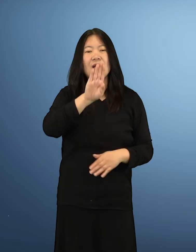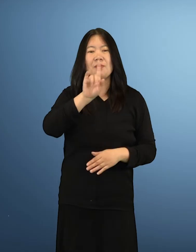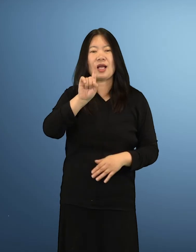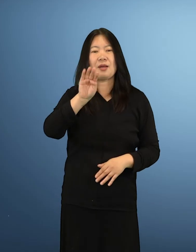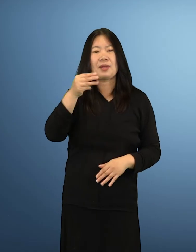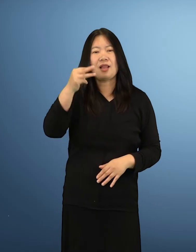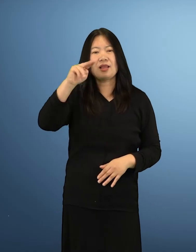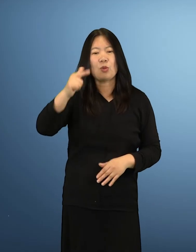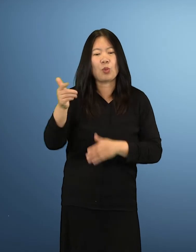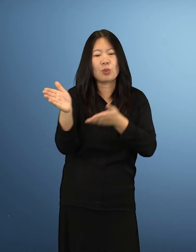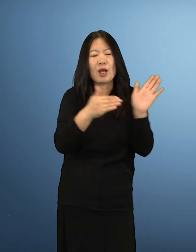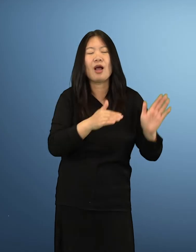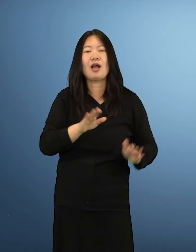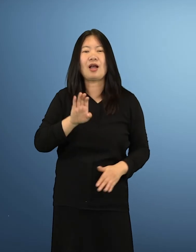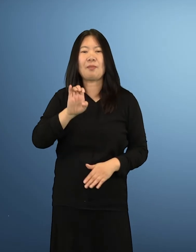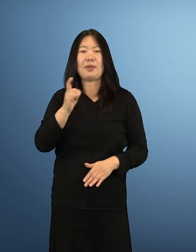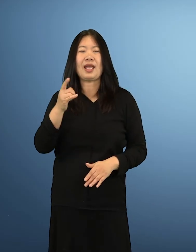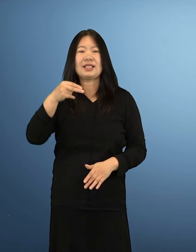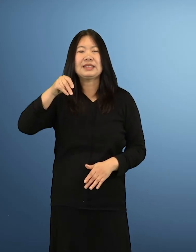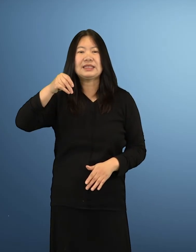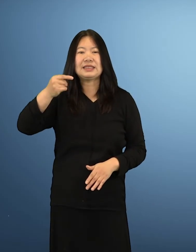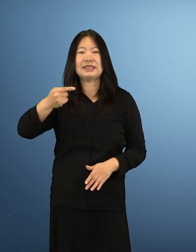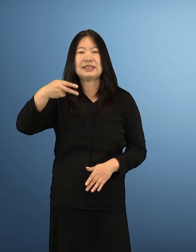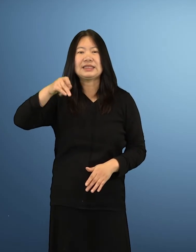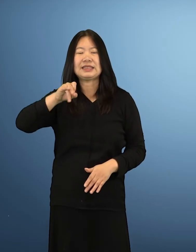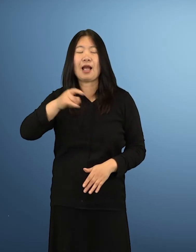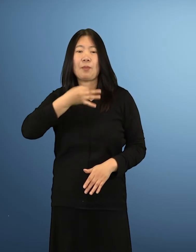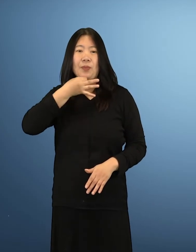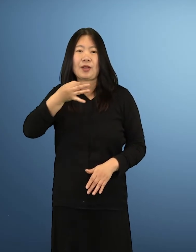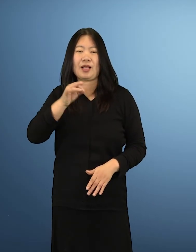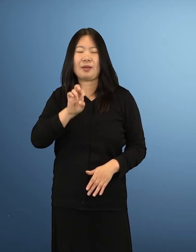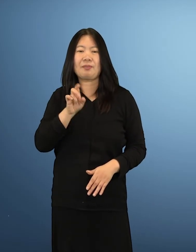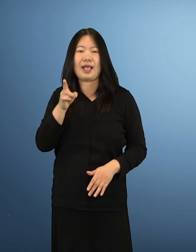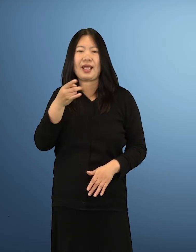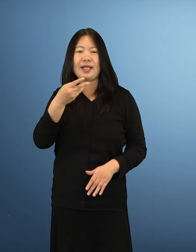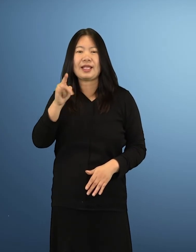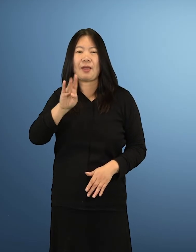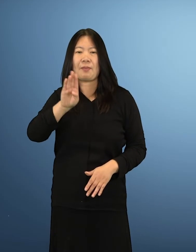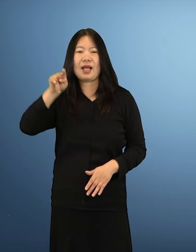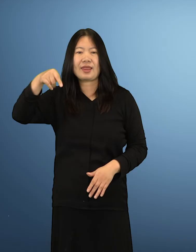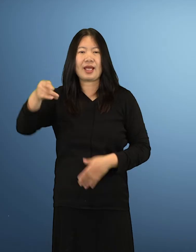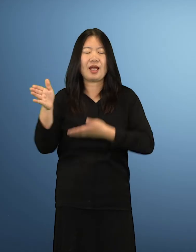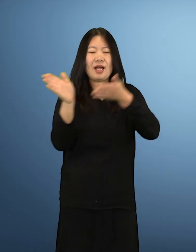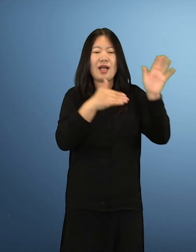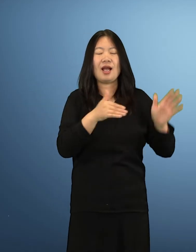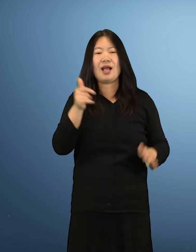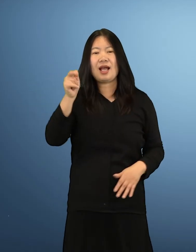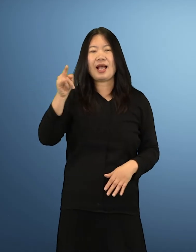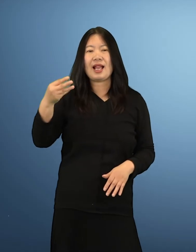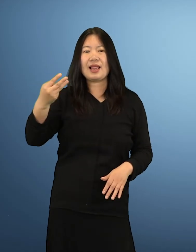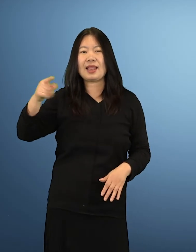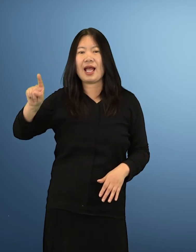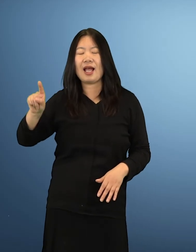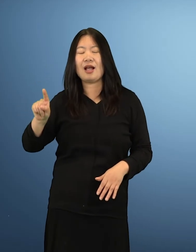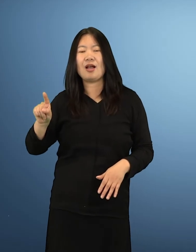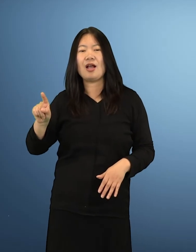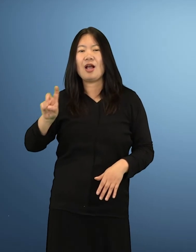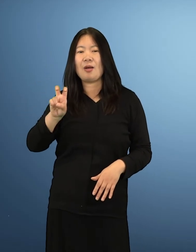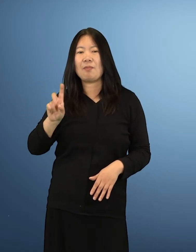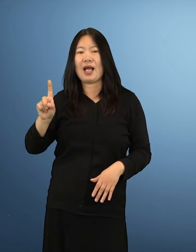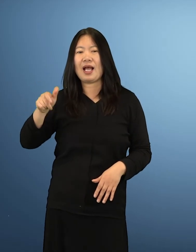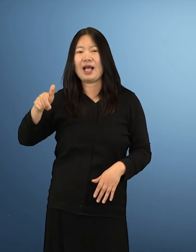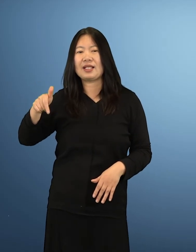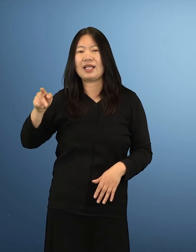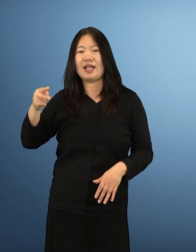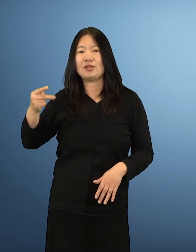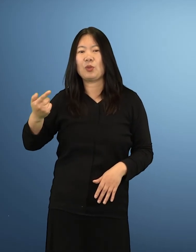바벨론, 페르시아라고 불리웠던 메데바사, 그 다음에 헬라, 마게도니아를 포함하죠. 그